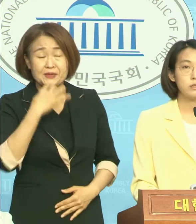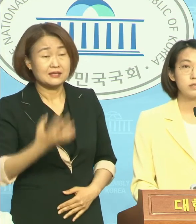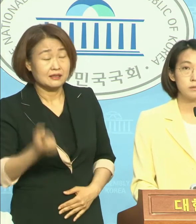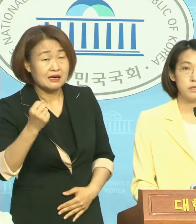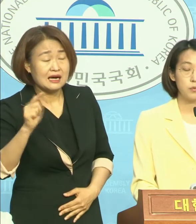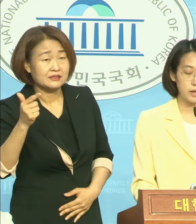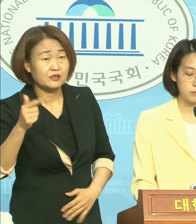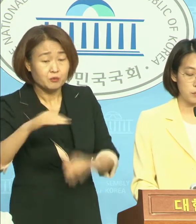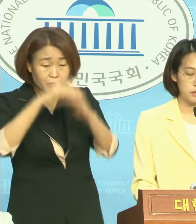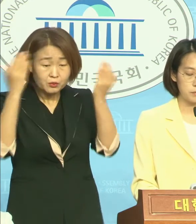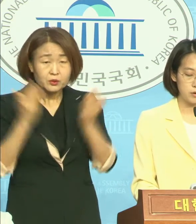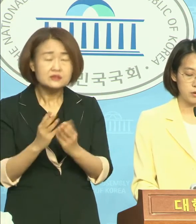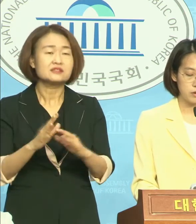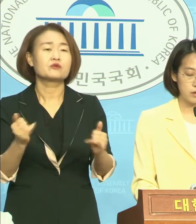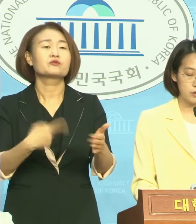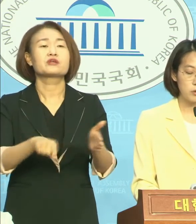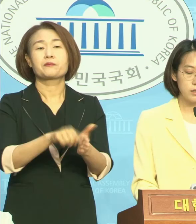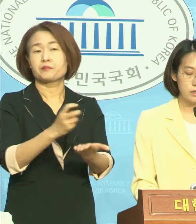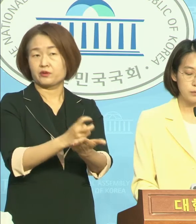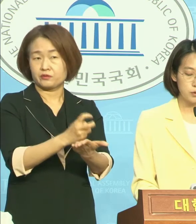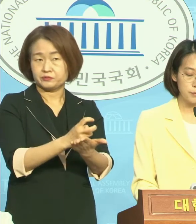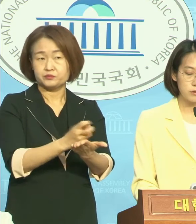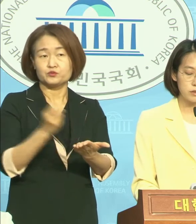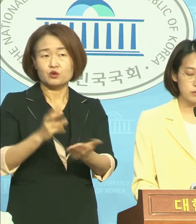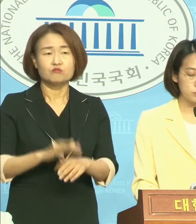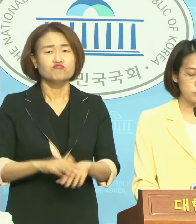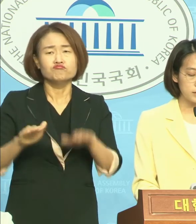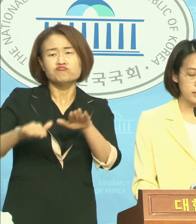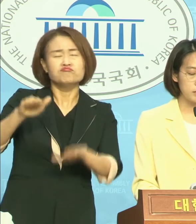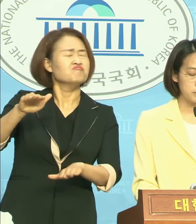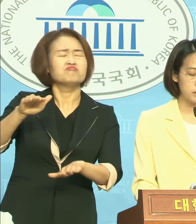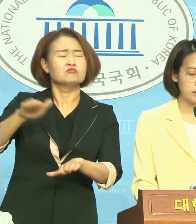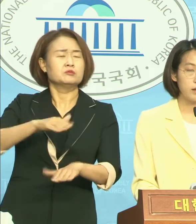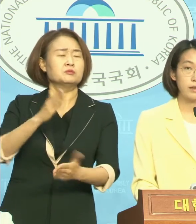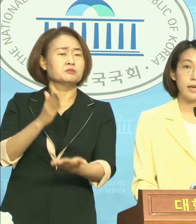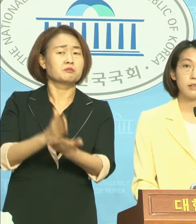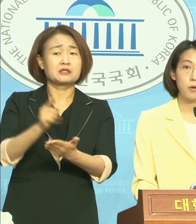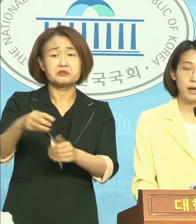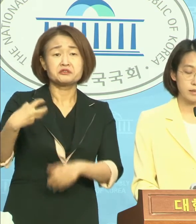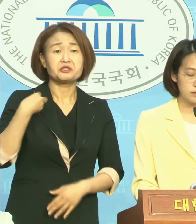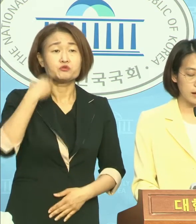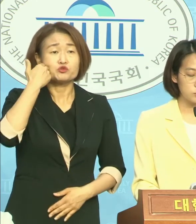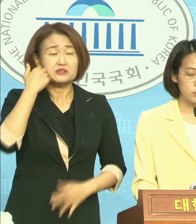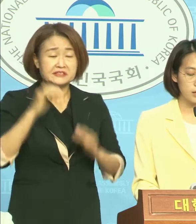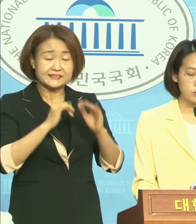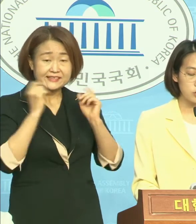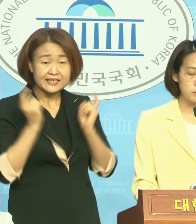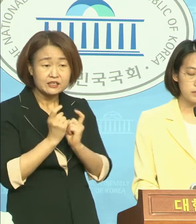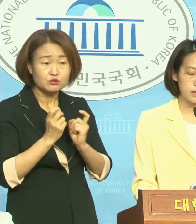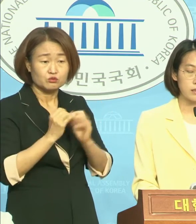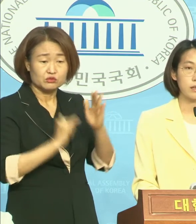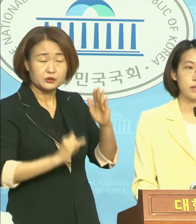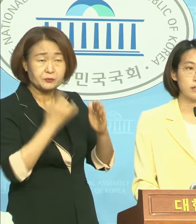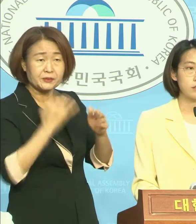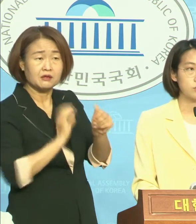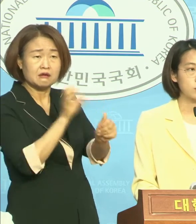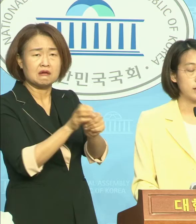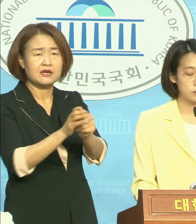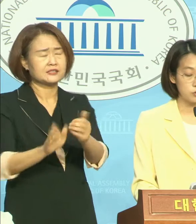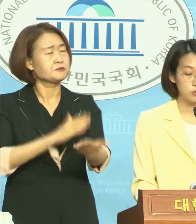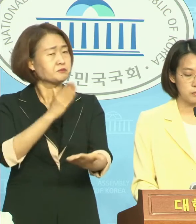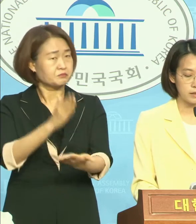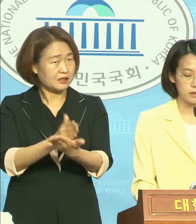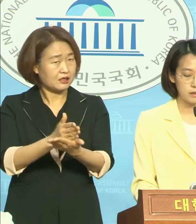모든 시민을 위한 법안이 며 더는 이 불평등한 구조의 책임을 개인과 그 가족에게 떠 넘기지 않겠다는